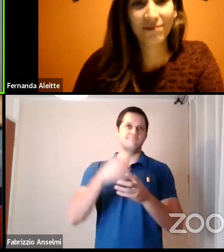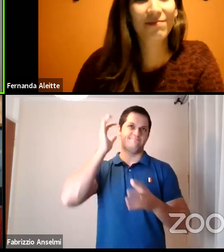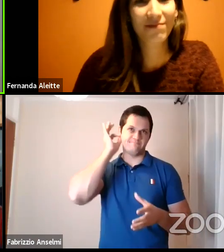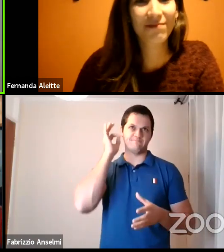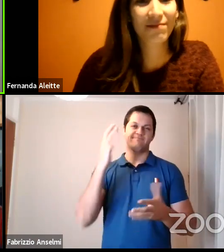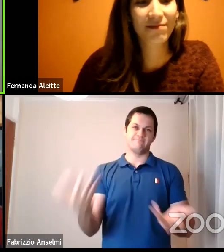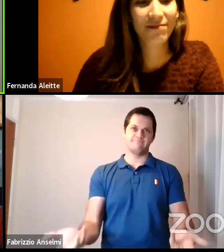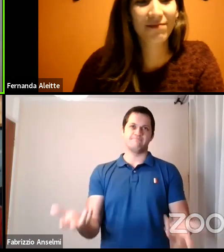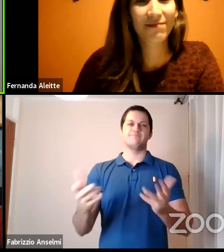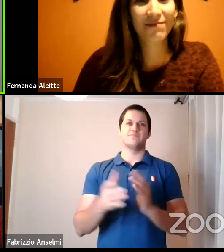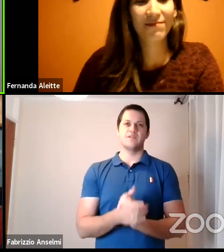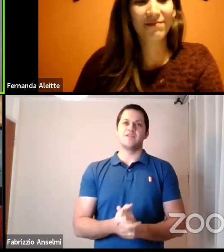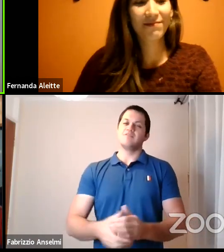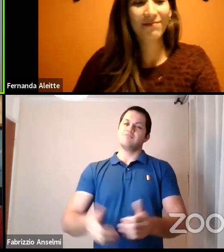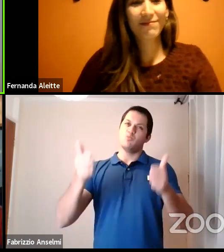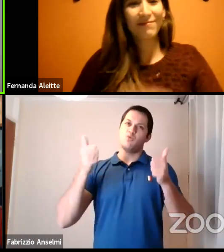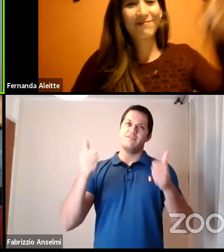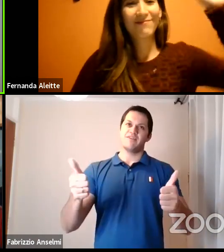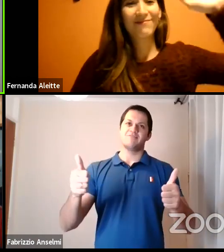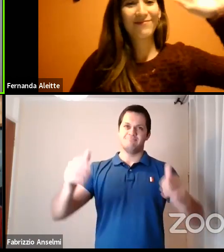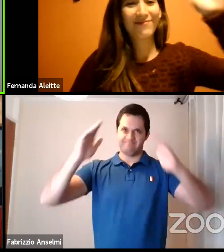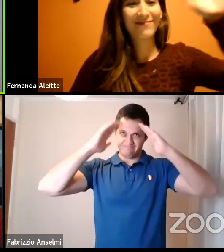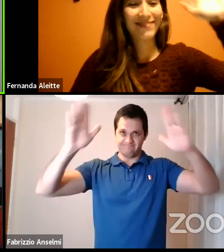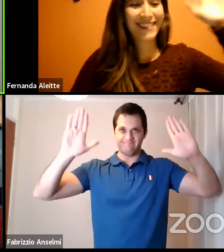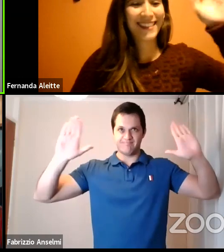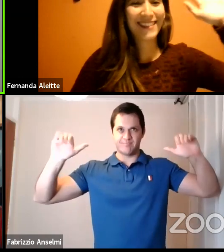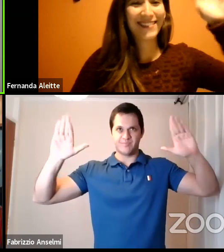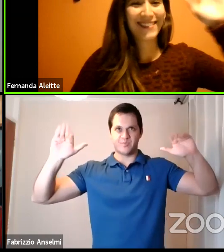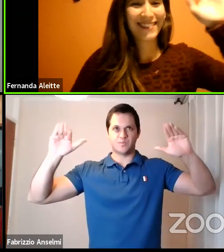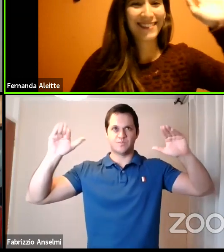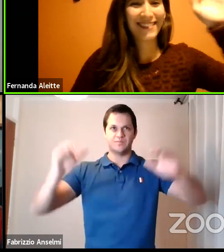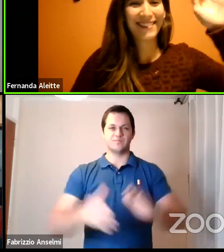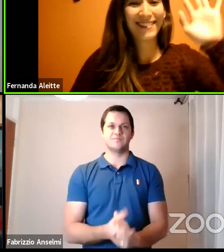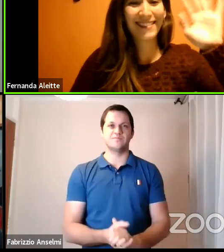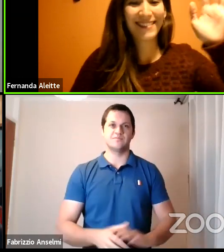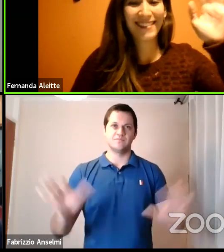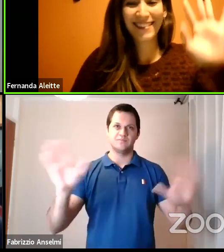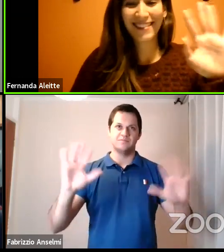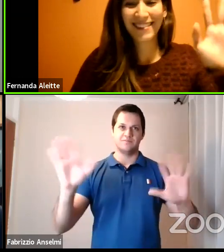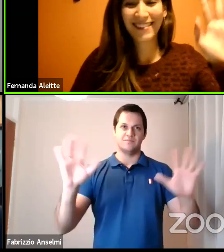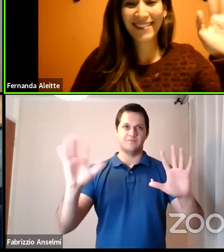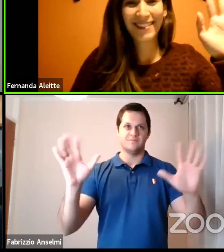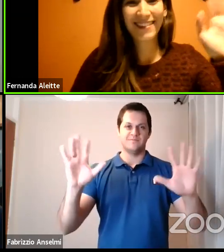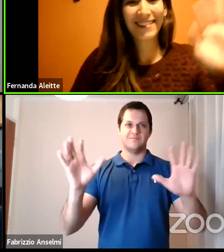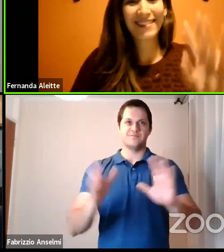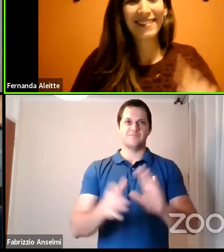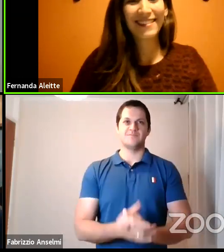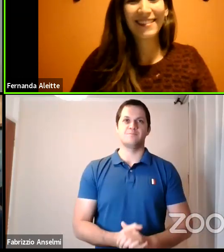Eso, que estén muy bien. Nos vemos, muy buenas noches. Chao. Chao, chao.